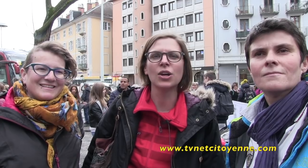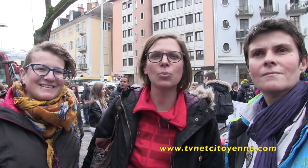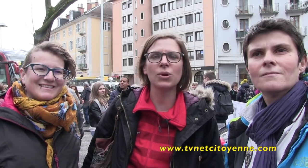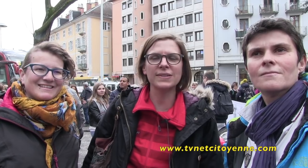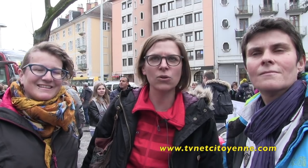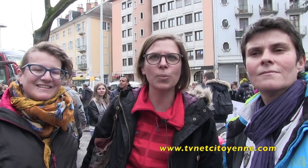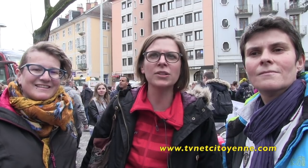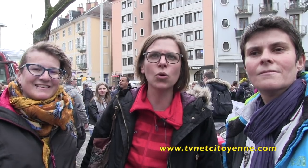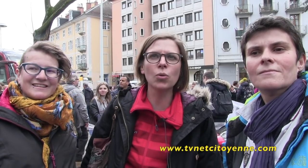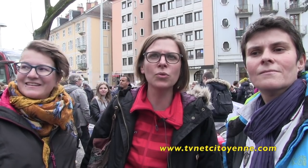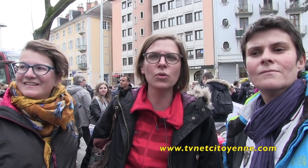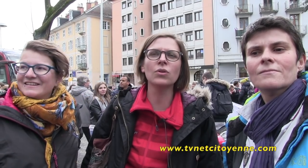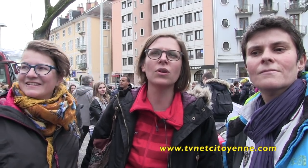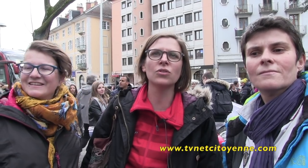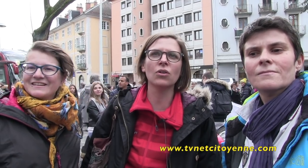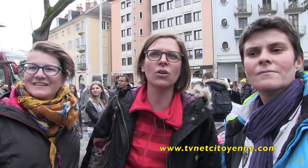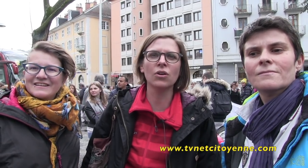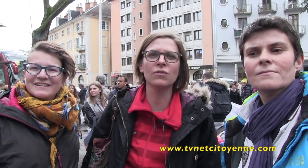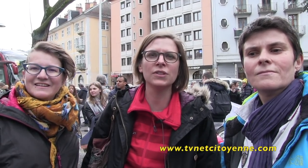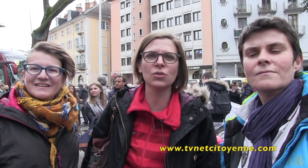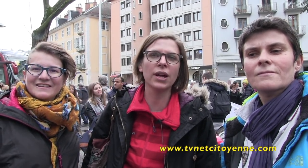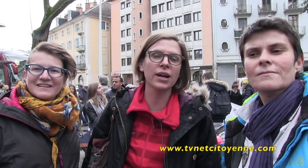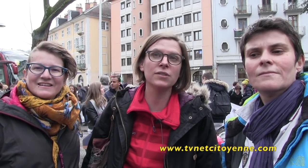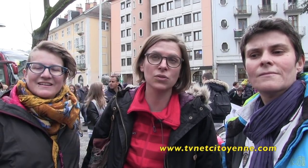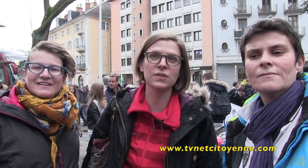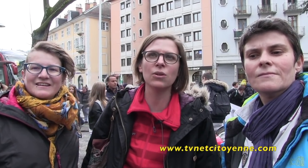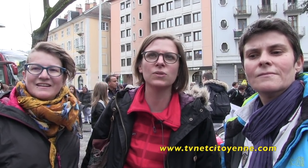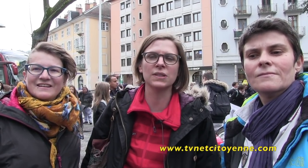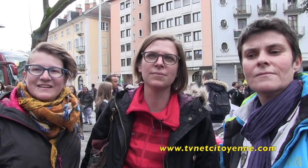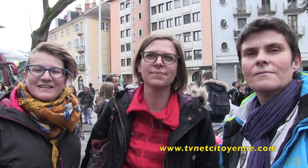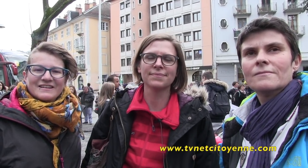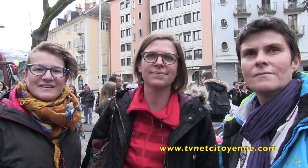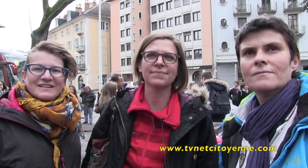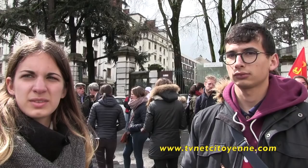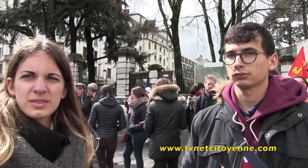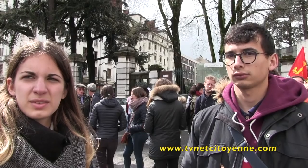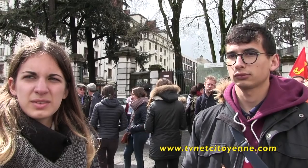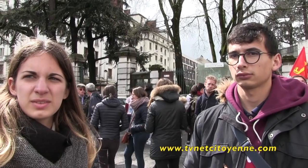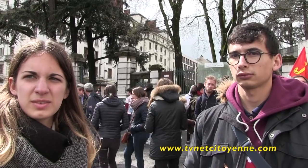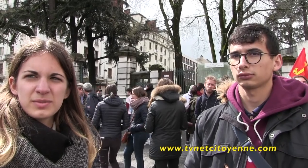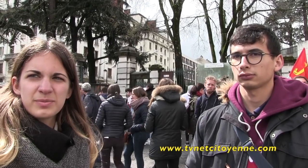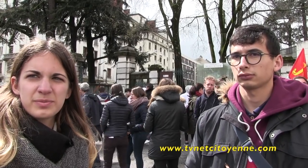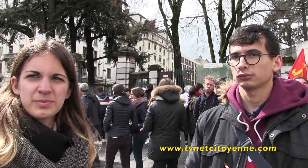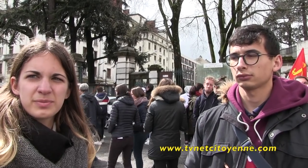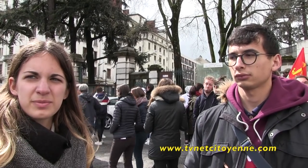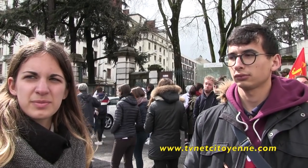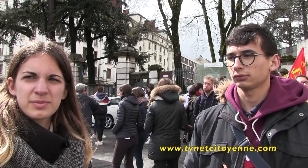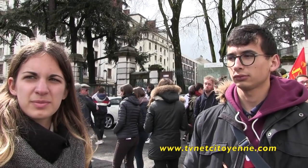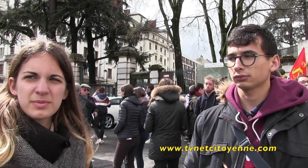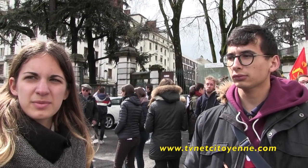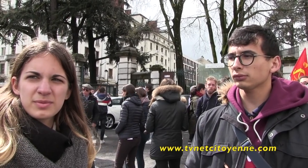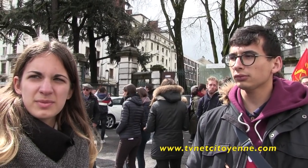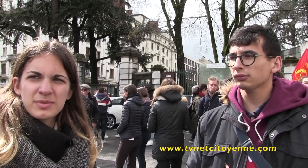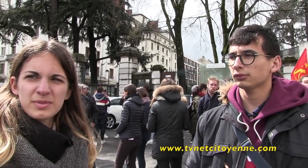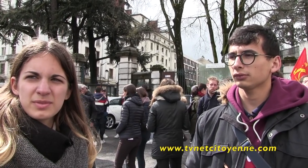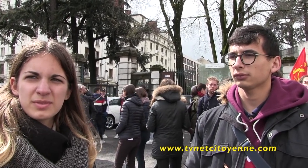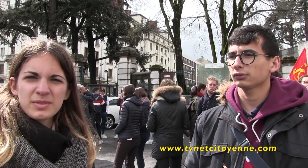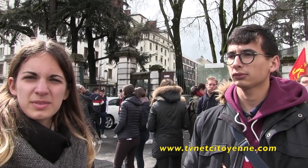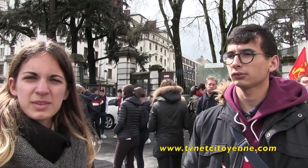pour les accompagner au mieux dans leur vie scolaire et vie sociale aussi. Océane et Antoine, on se retrouve parce que tu veux rajouter quelque chose.